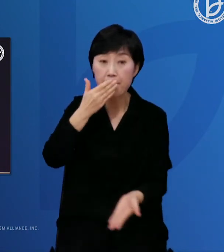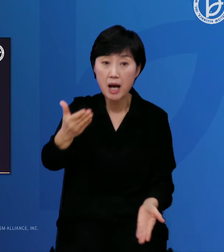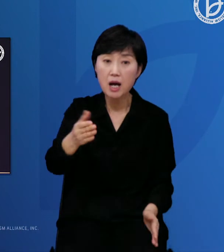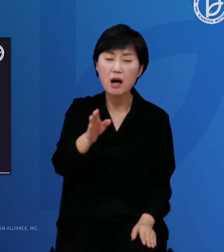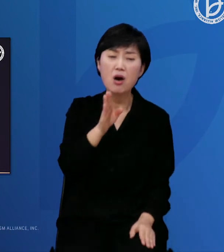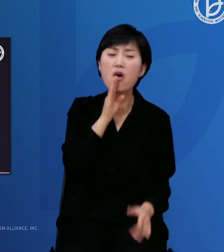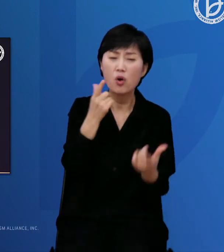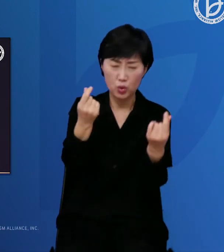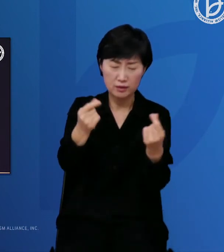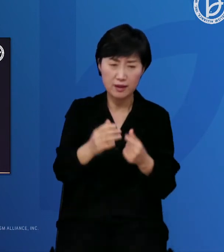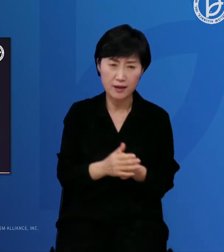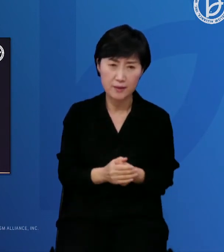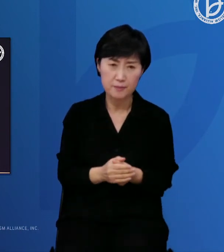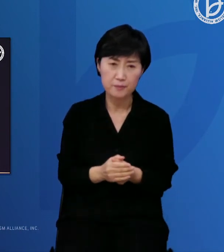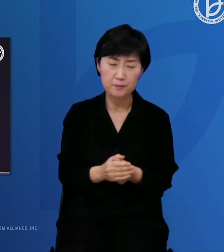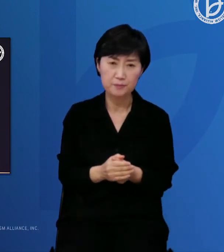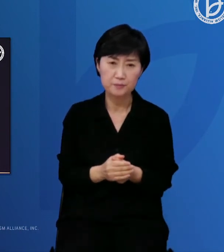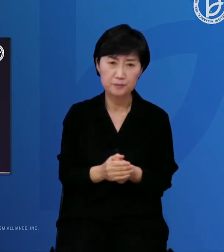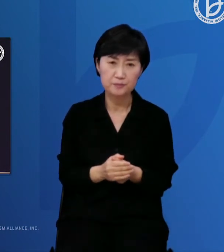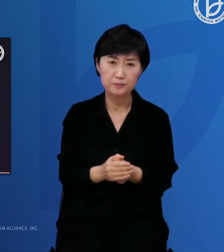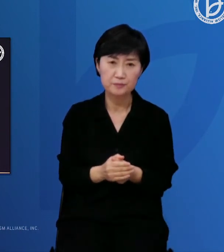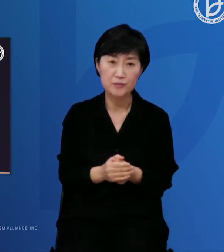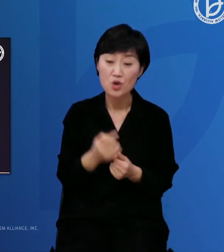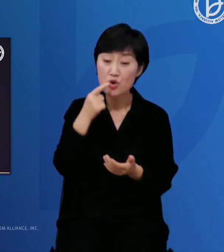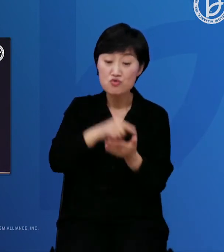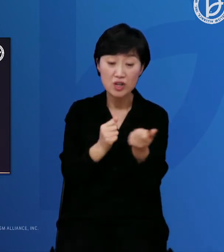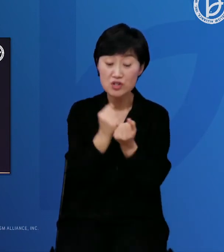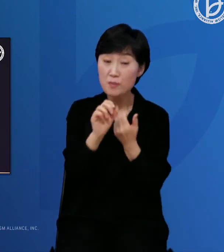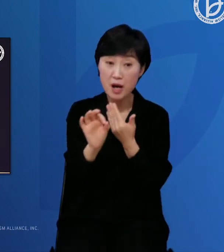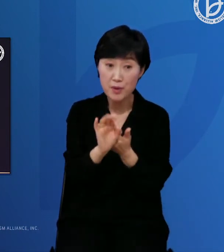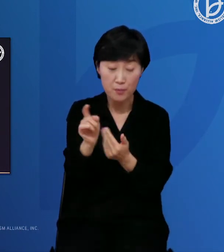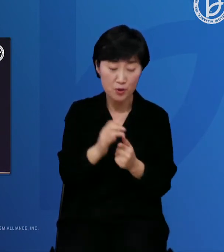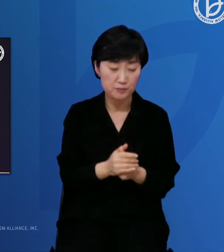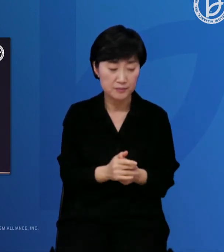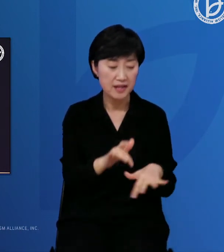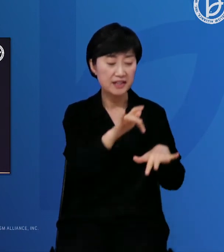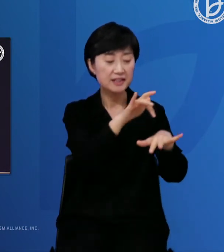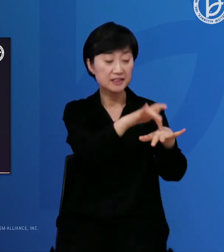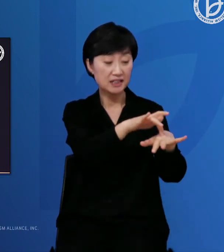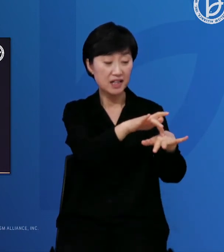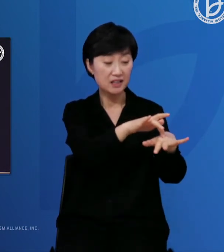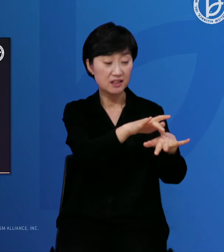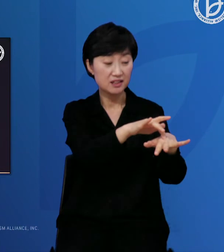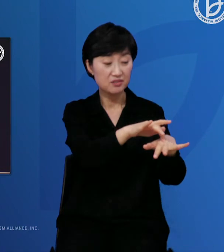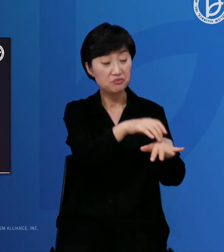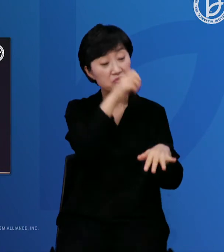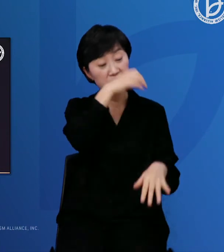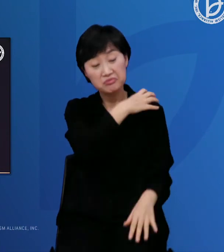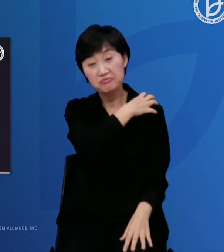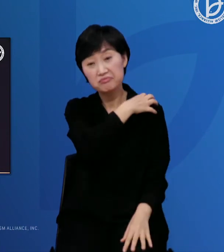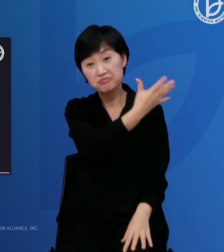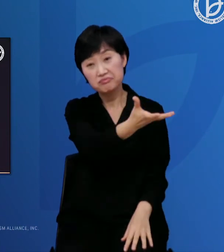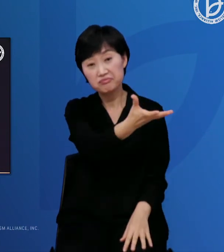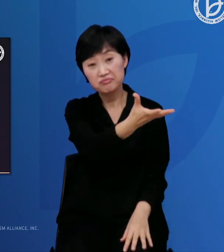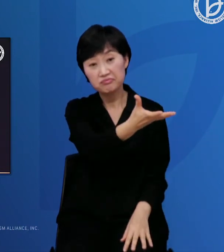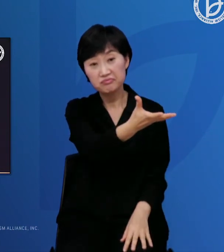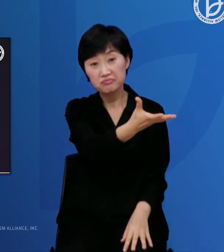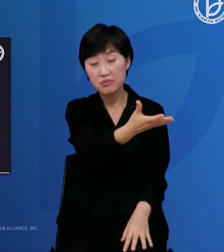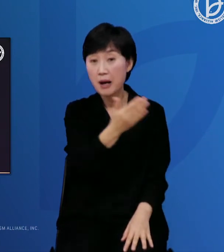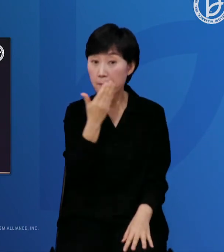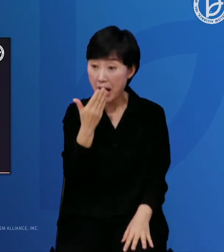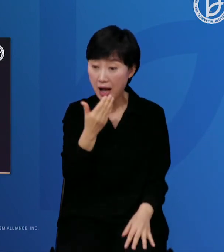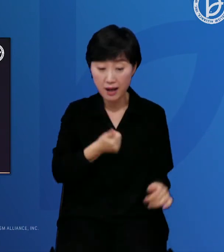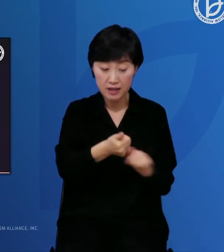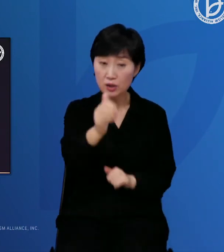within his storehold? 쉽게 말하면 이 사단을 결박하지 않고 네가 이길 수 있겠냐? 그 말씀이에요. Simply put, he's